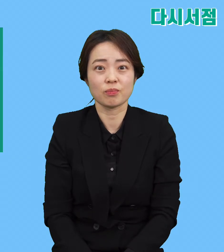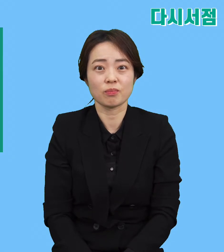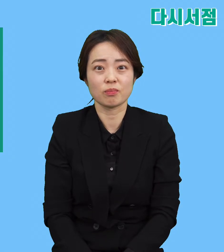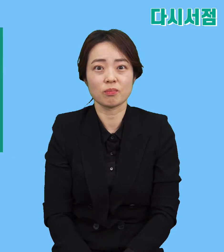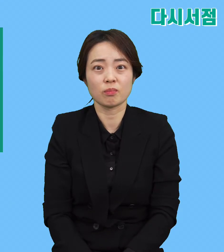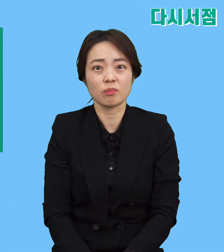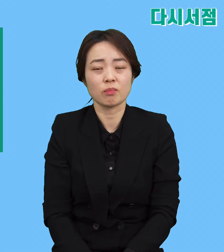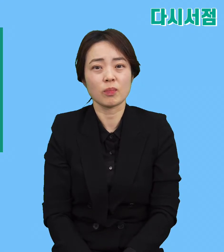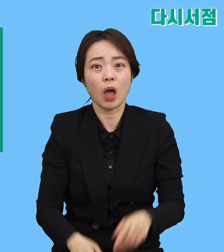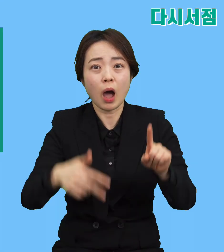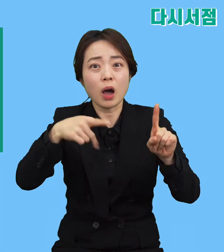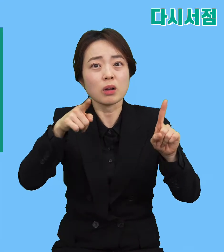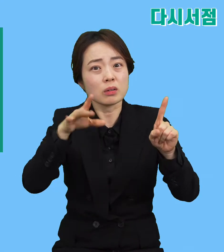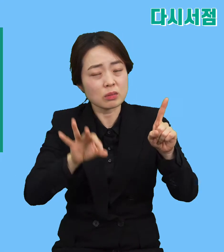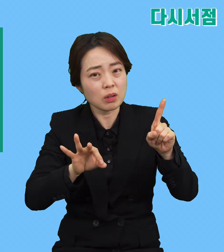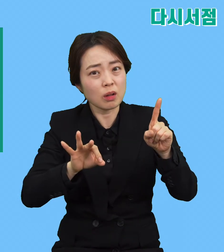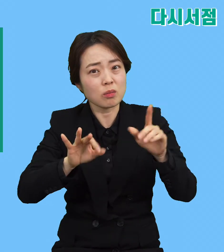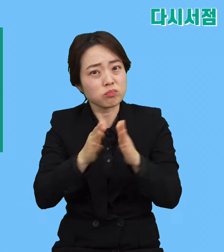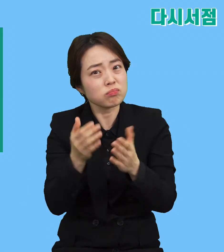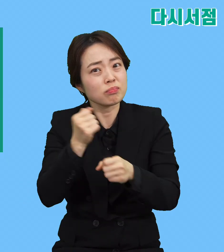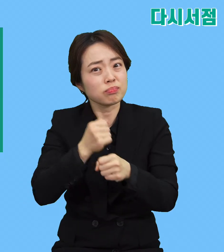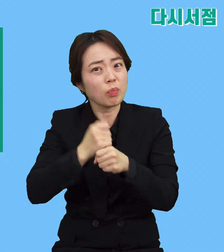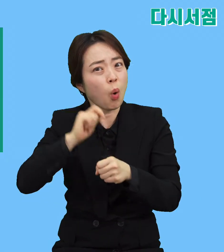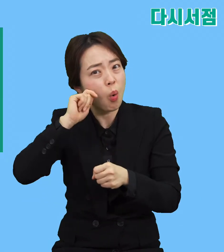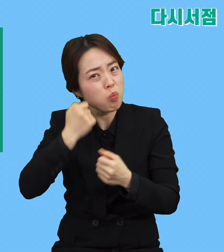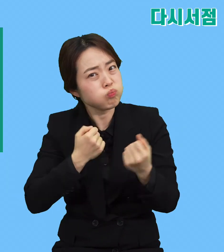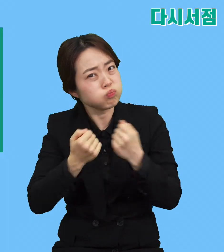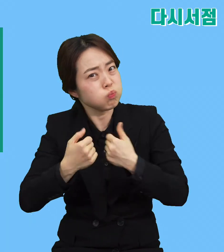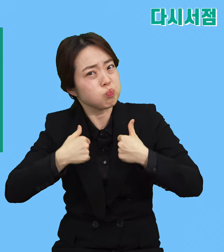어려움에도 불구하고 포기할 수 없는 이유가 있다면